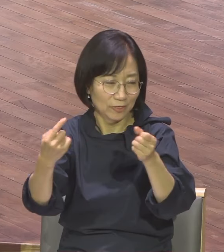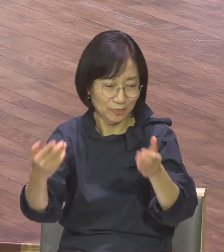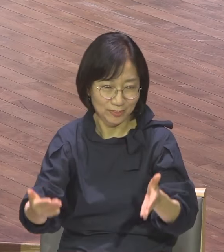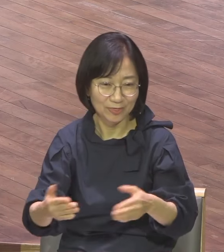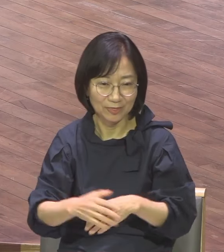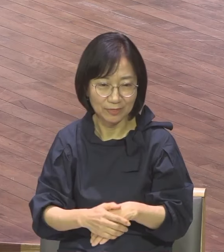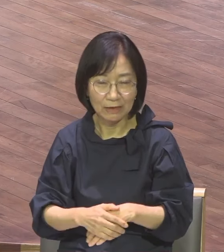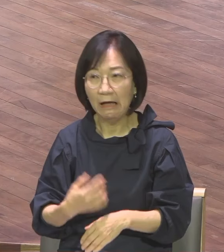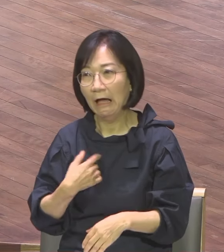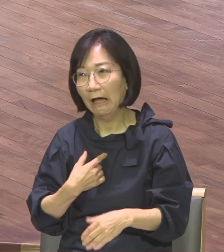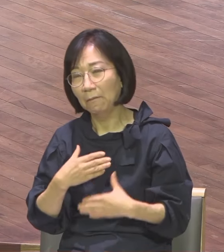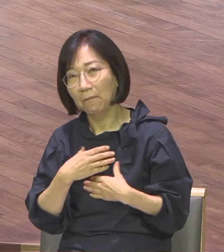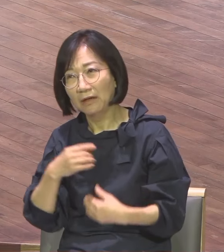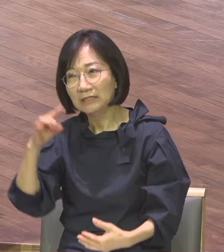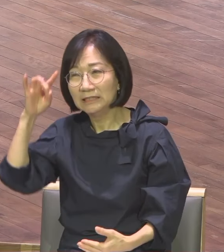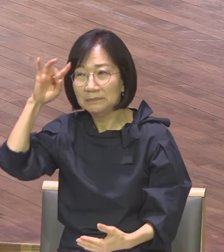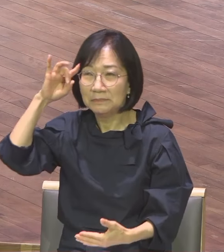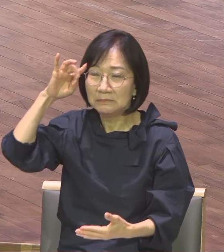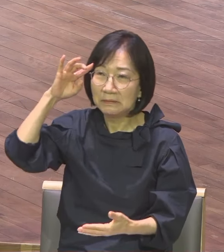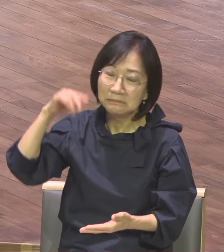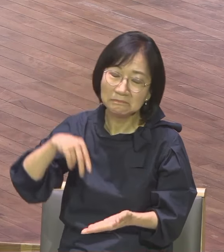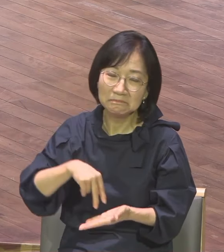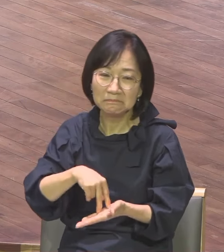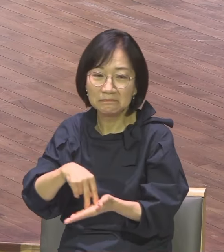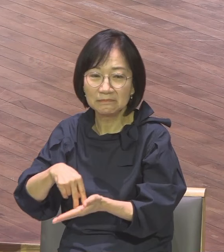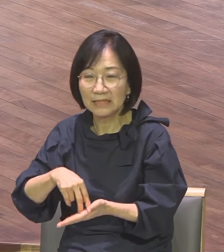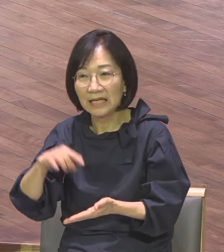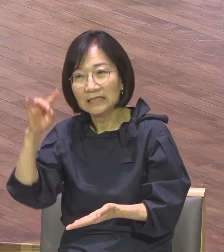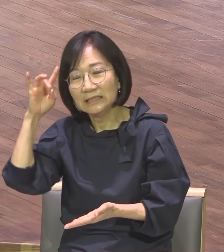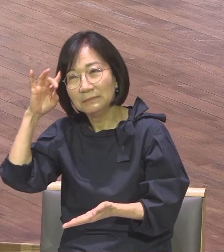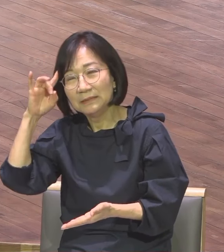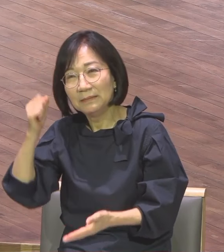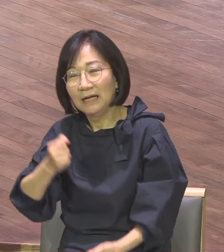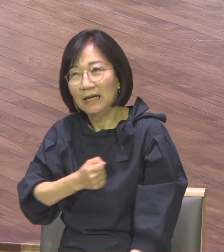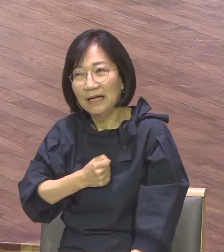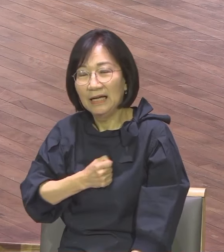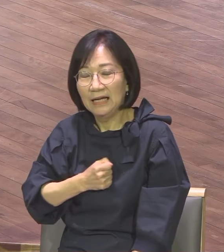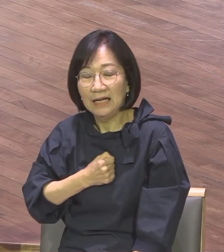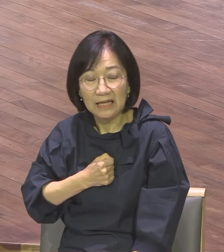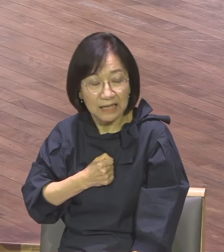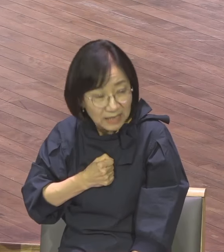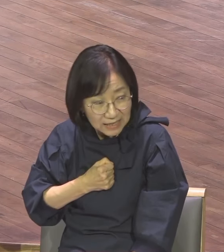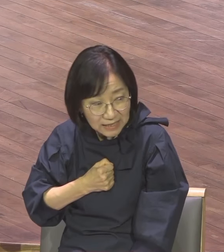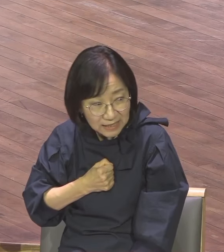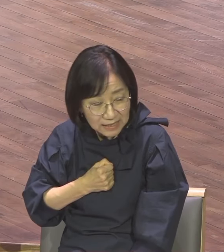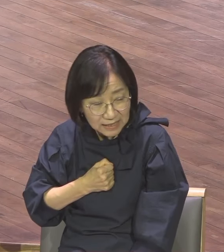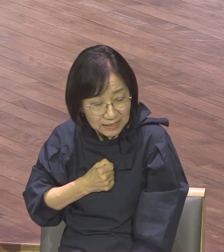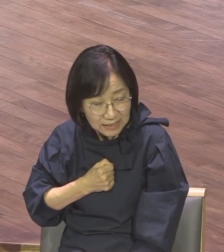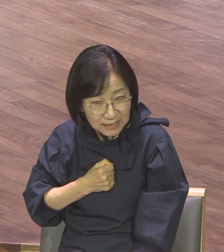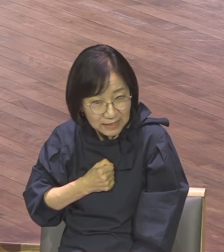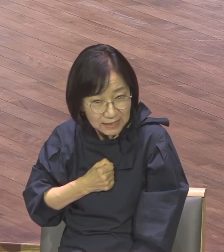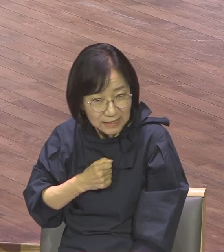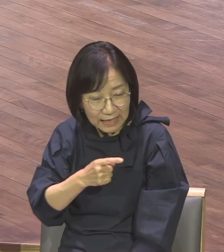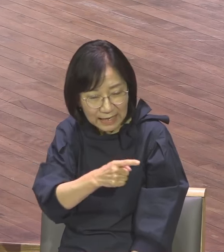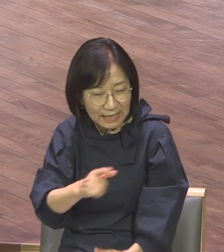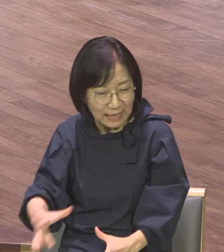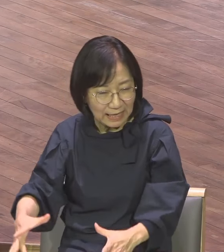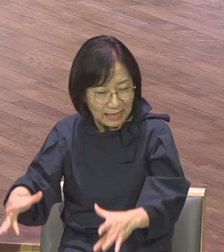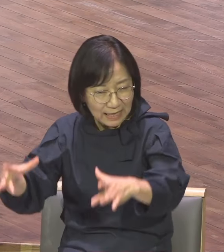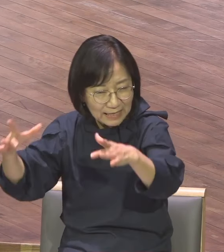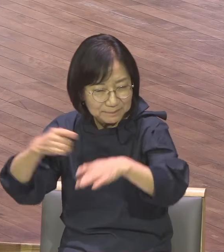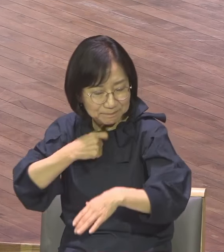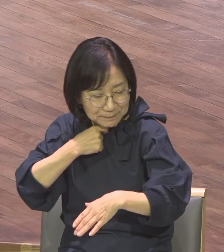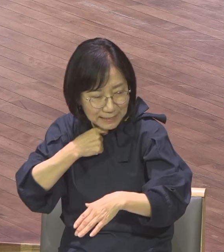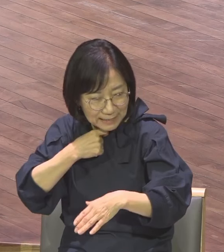잡아가고 심심하니까 정쟁 없죠. 장악 다 했지요. 그러니까 뭐 심심하니까 만든 게 뭐냐? 콜로세움이에요.